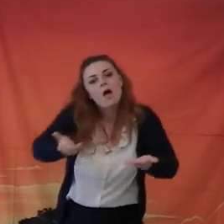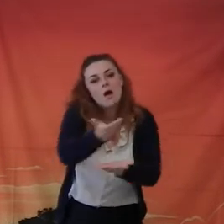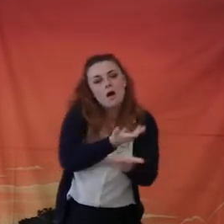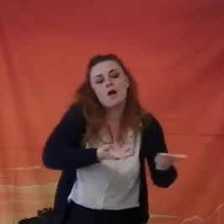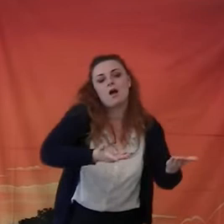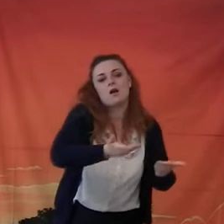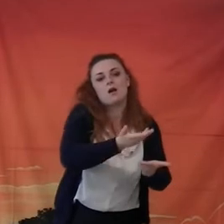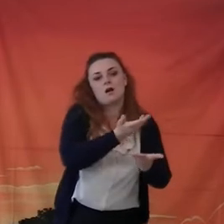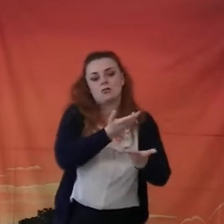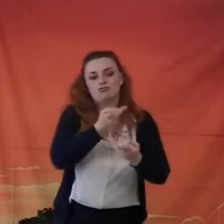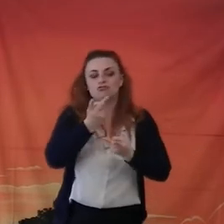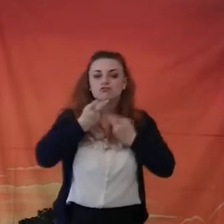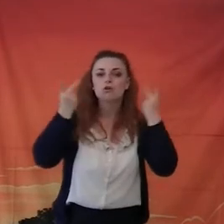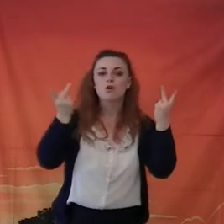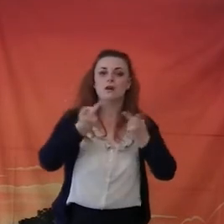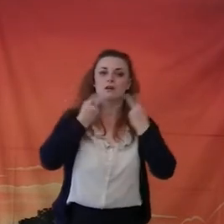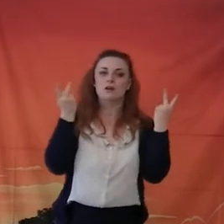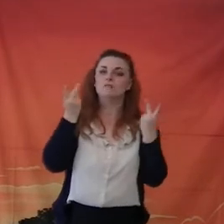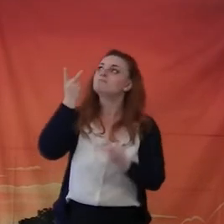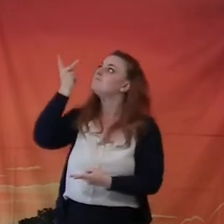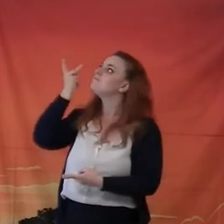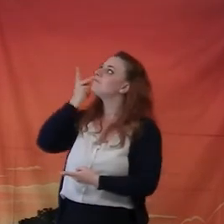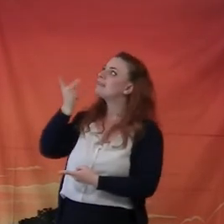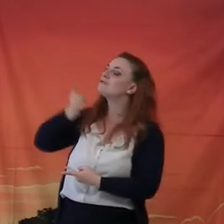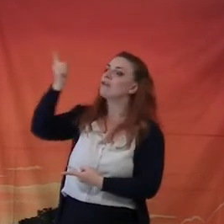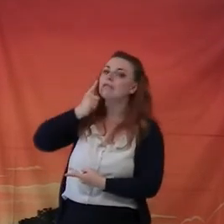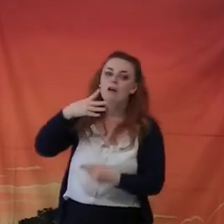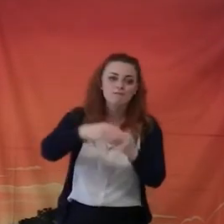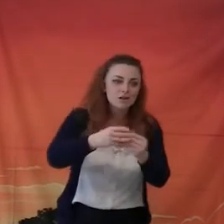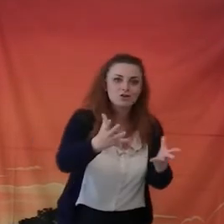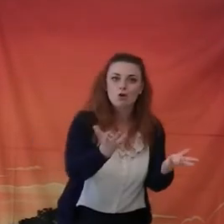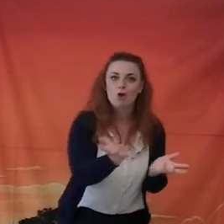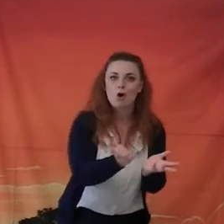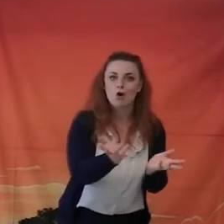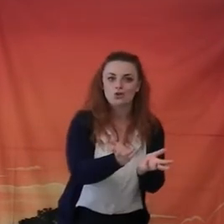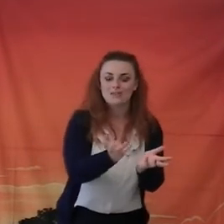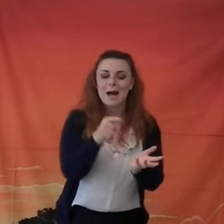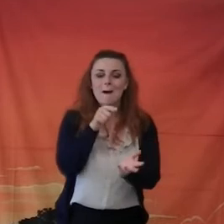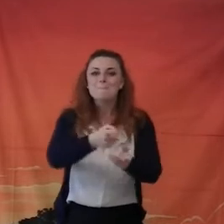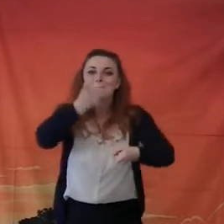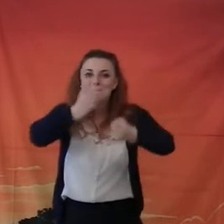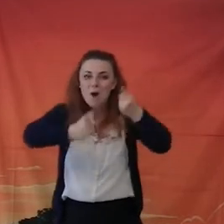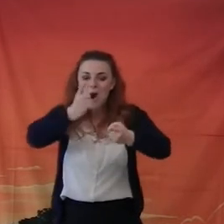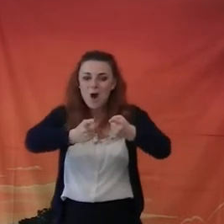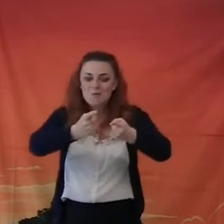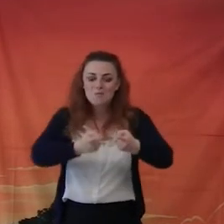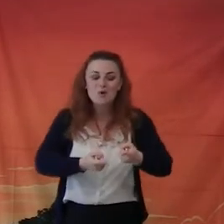Dio stava facendo lì, perché loro, questo popolo ci ha insegnato come lodare Dio. Ci ha insegnato come